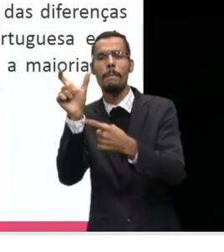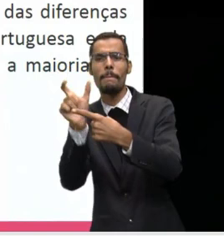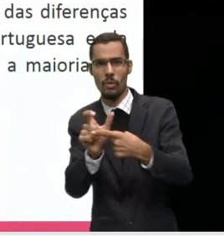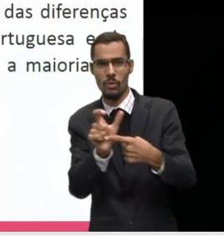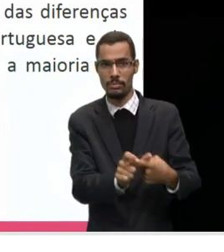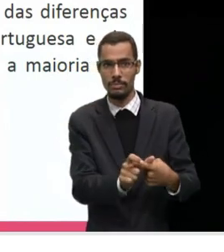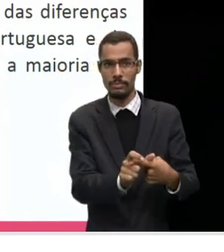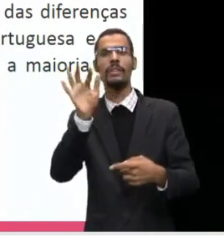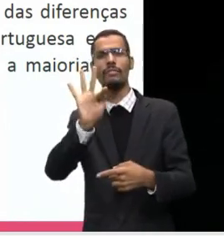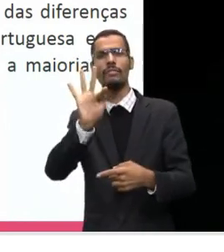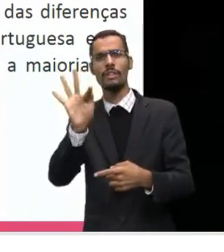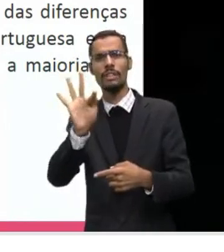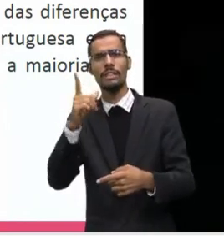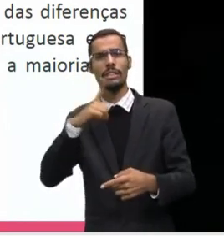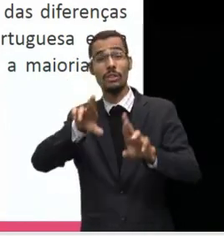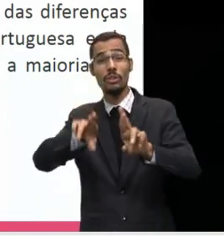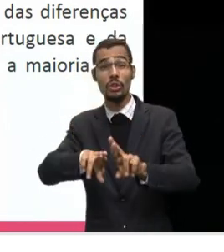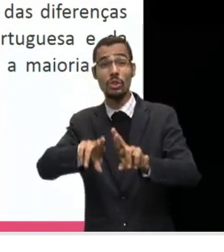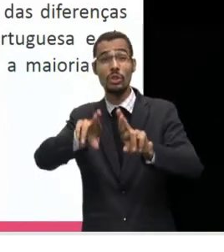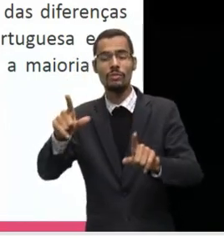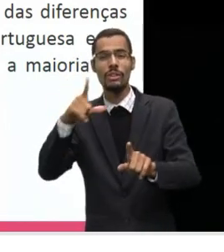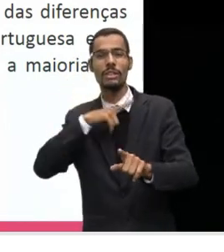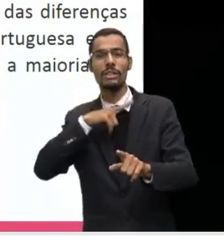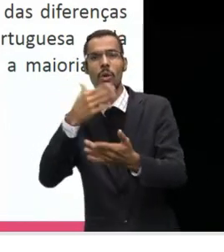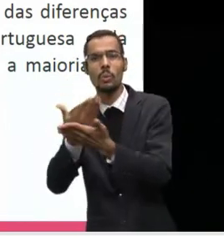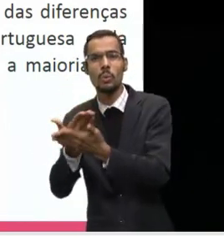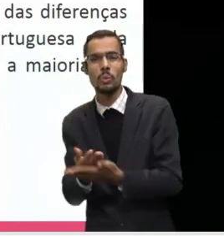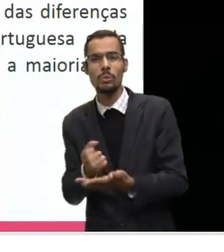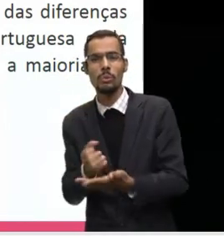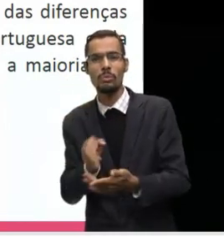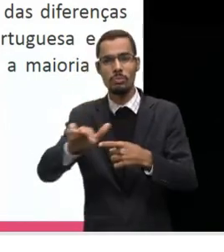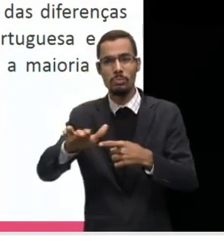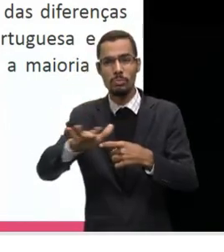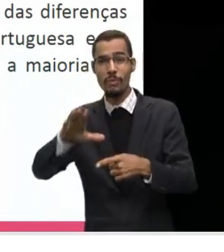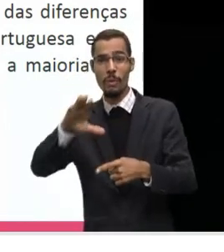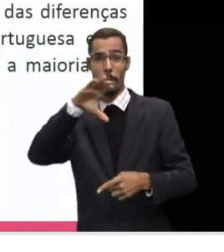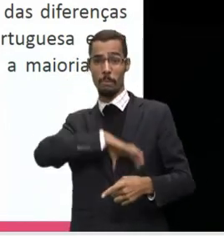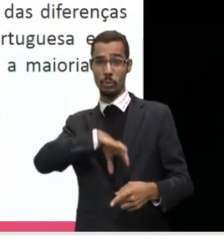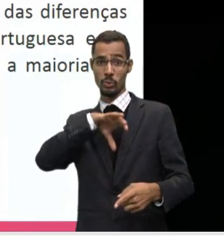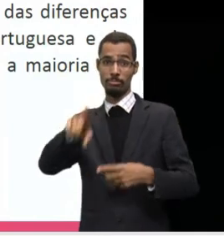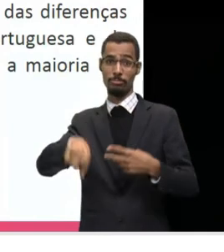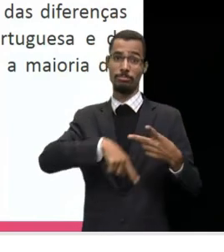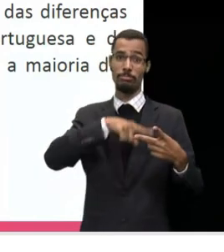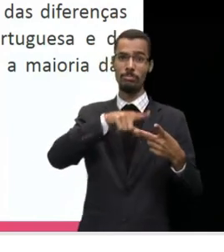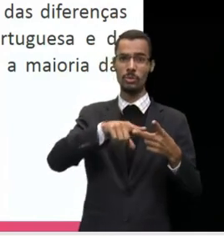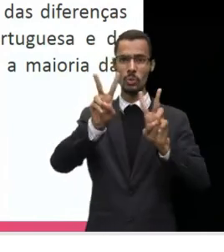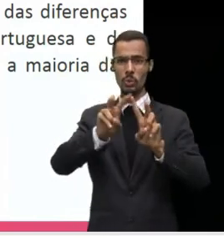vocábulos. Fernandes diz que uma das diferenças entre o estudo morfológico na língua portuguesa